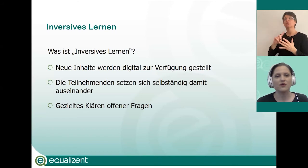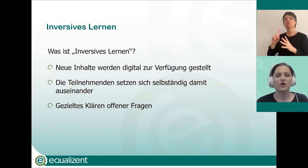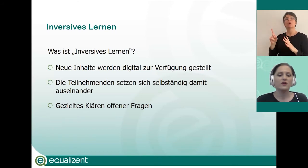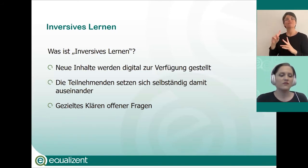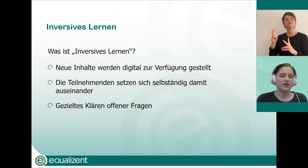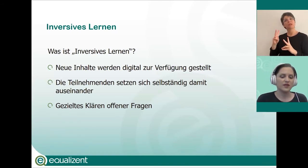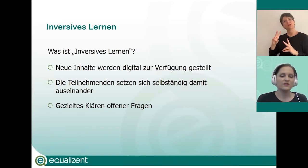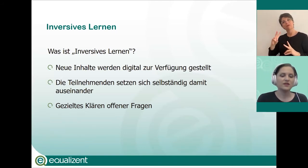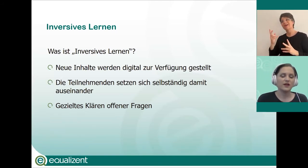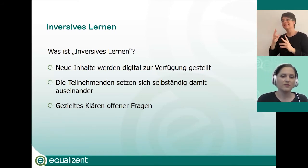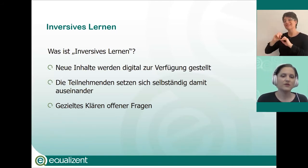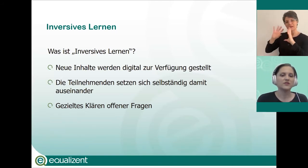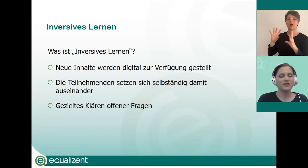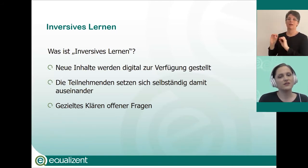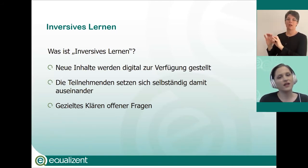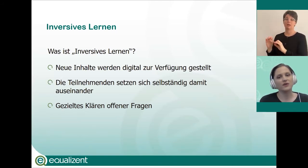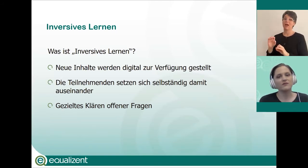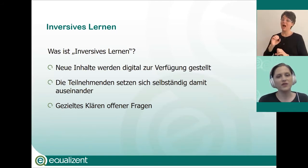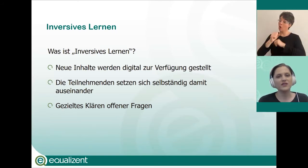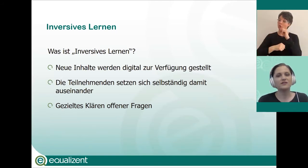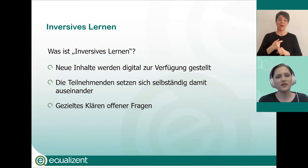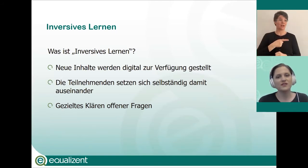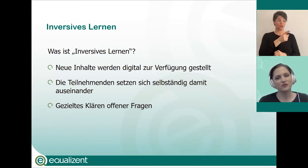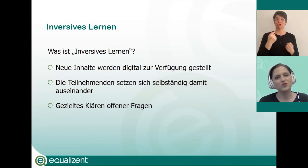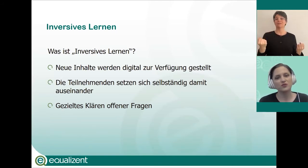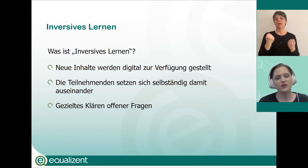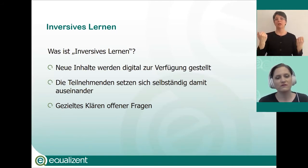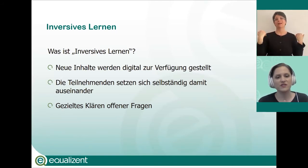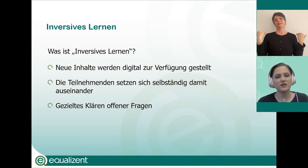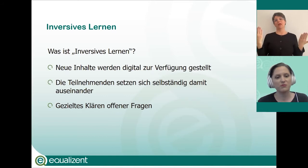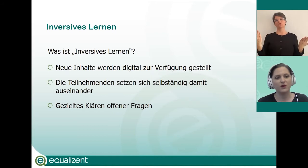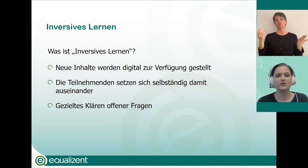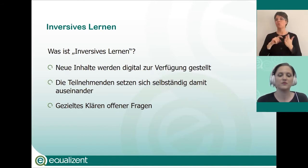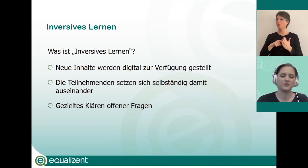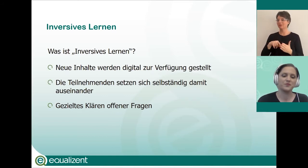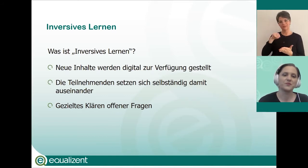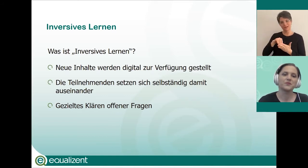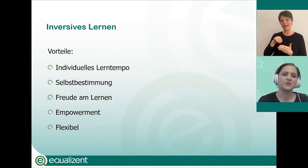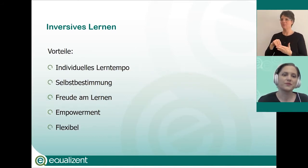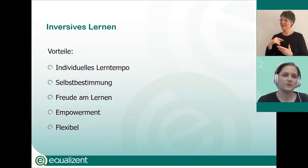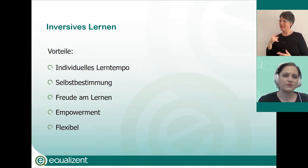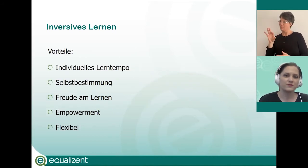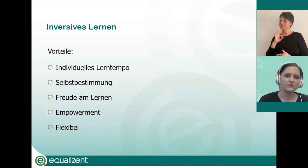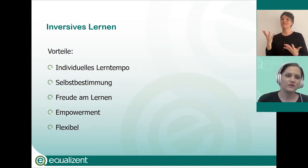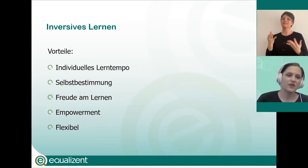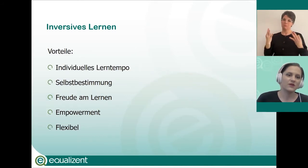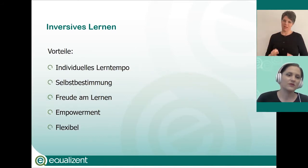Trainer auch, weil jeder Teilnehmer und jede Teilnehmerin wirklich das aussuchen kann, was sie gerade braucht.